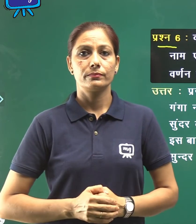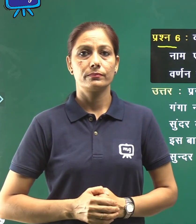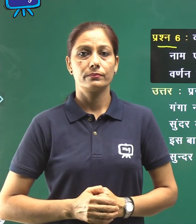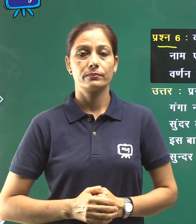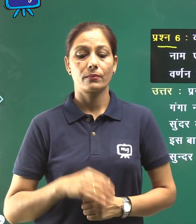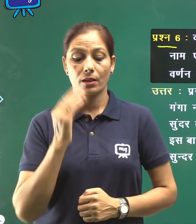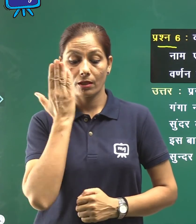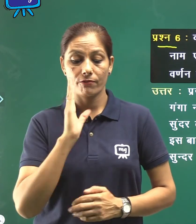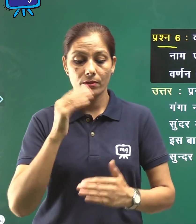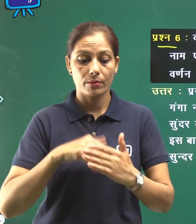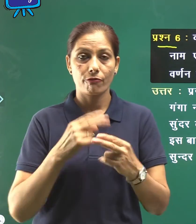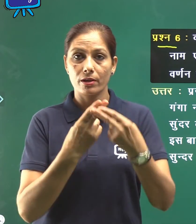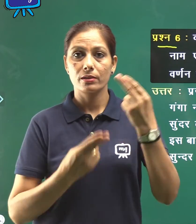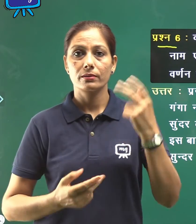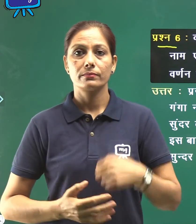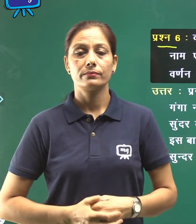कविता में वर्णित